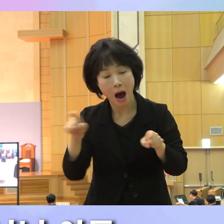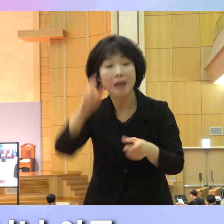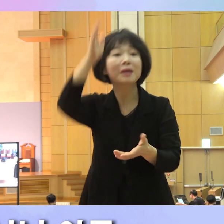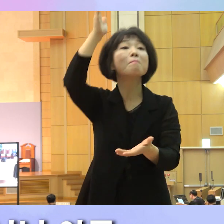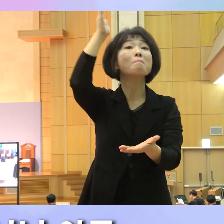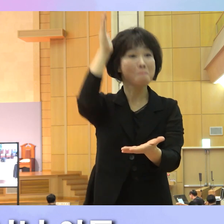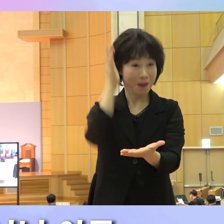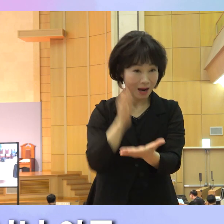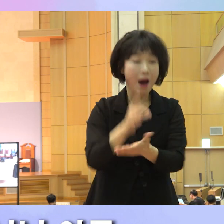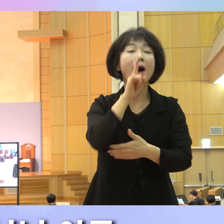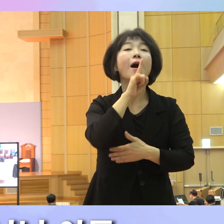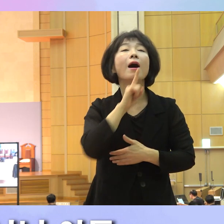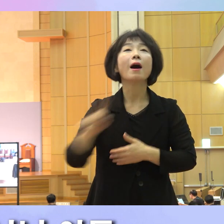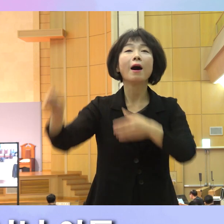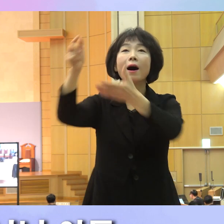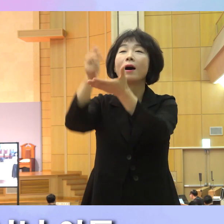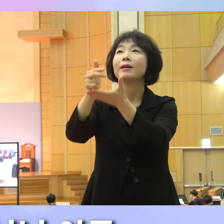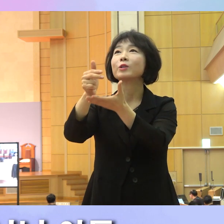겁내지 마라.